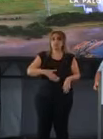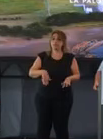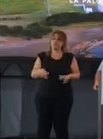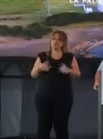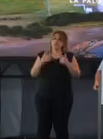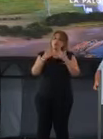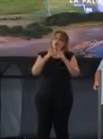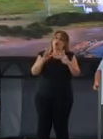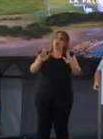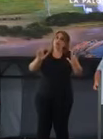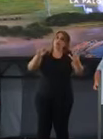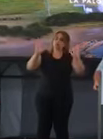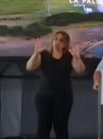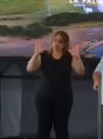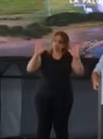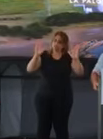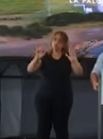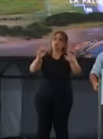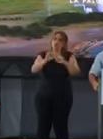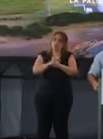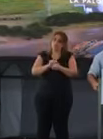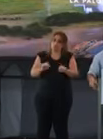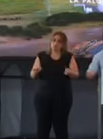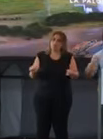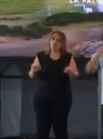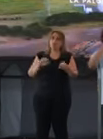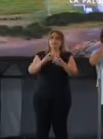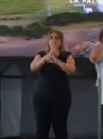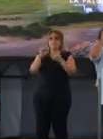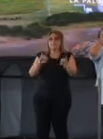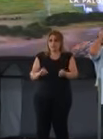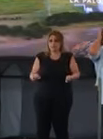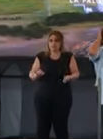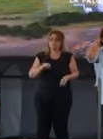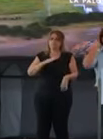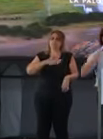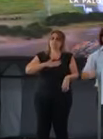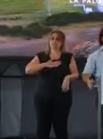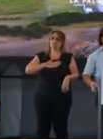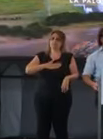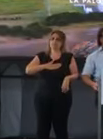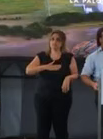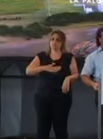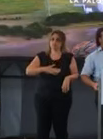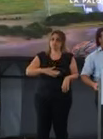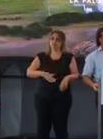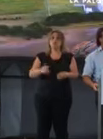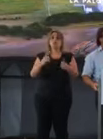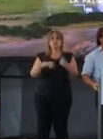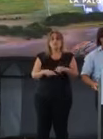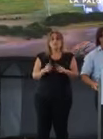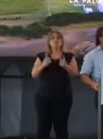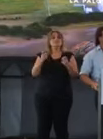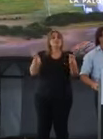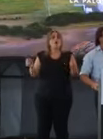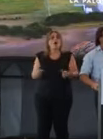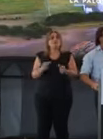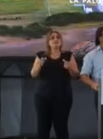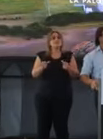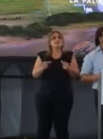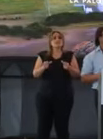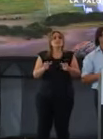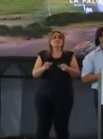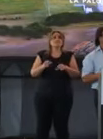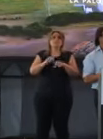asegurar. Ojalá tengamos una transición civilizada. Vamos a tener que hacer todo lo